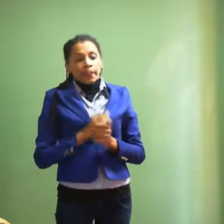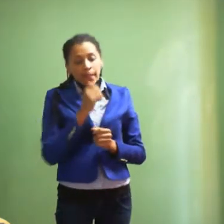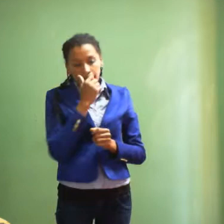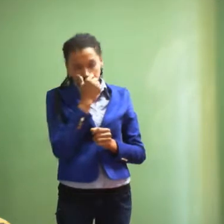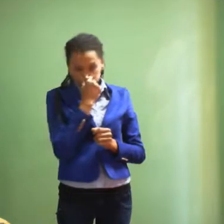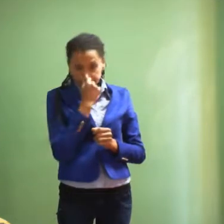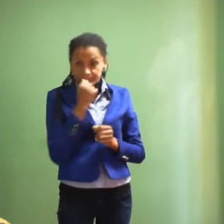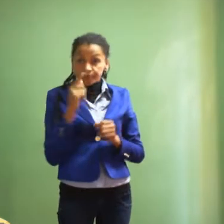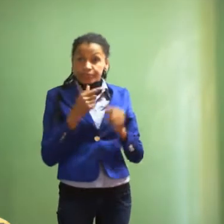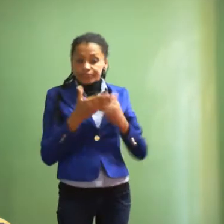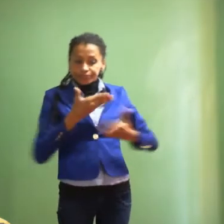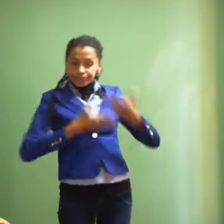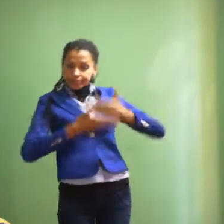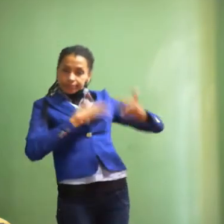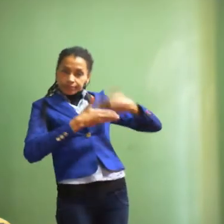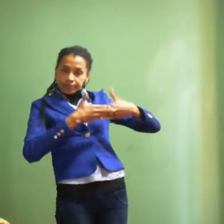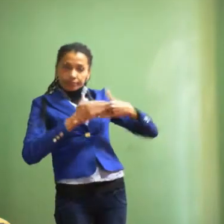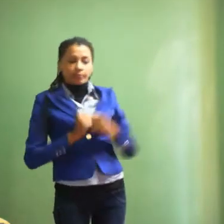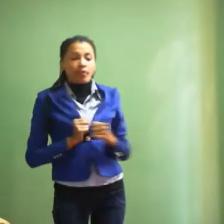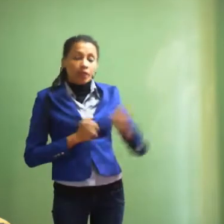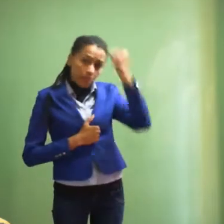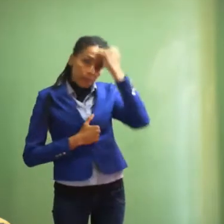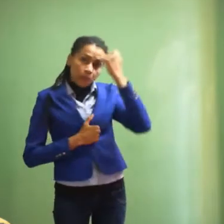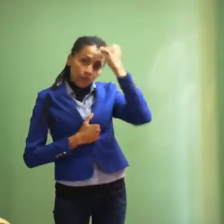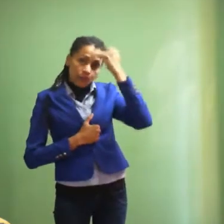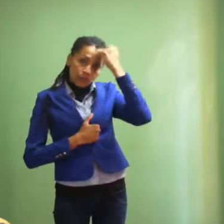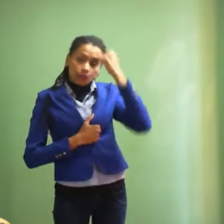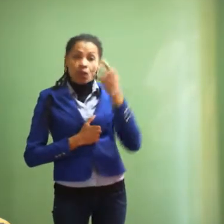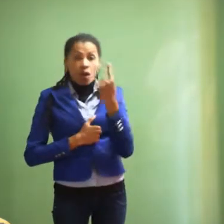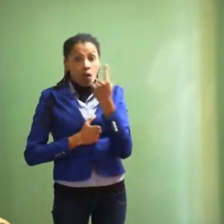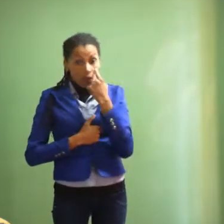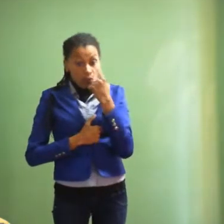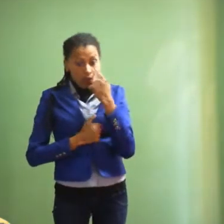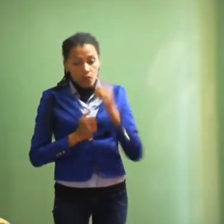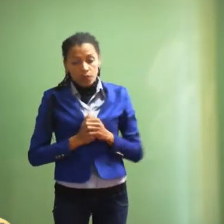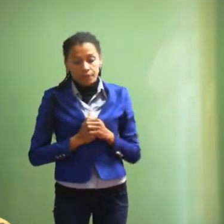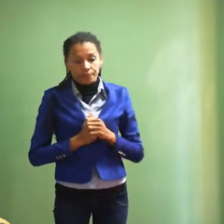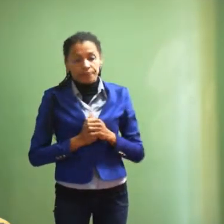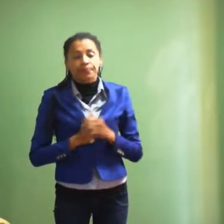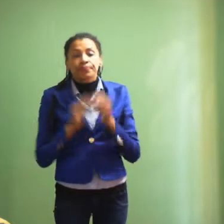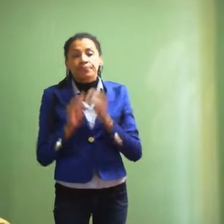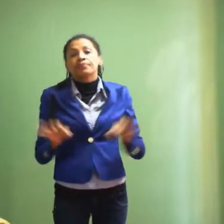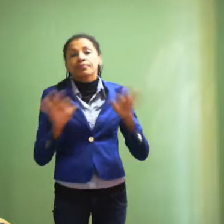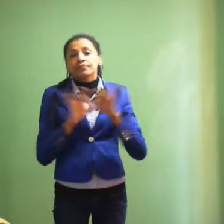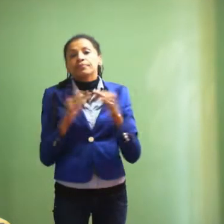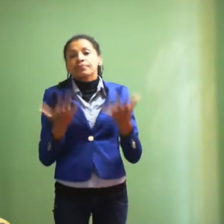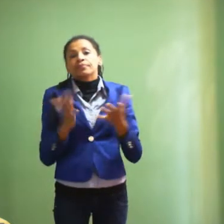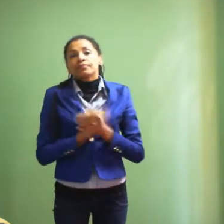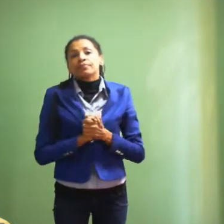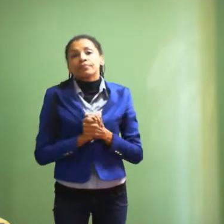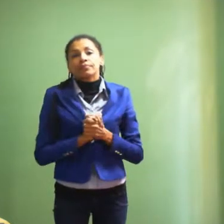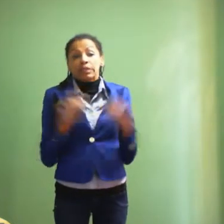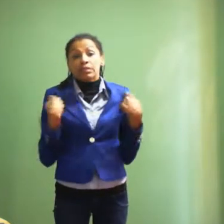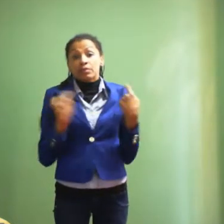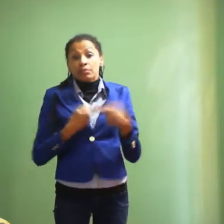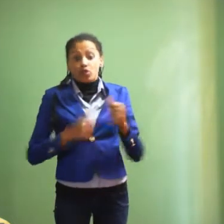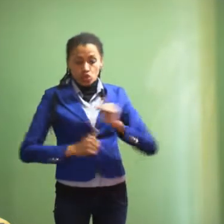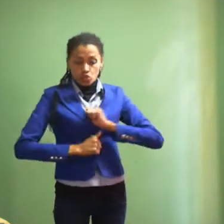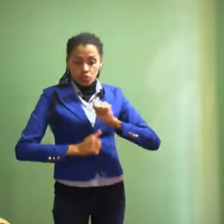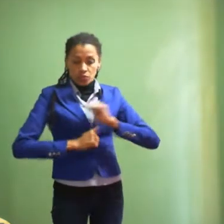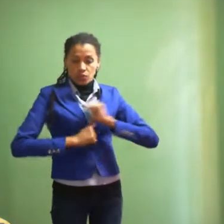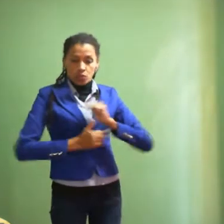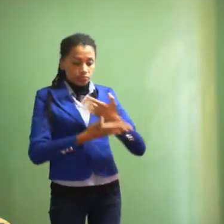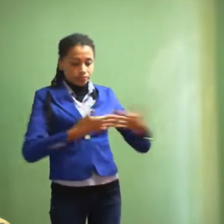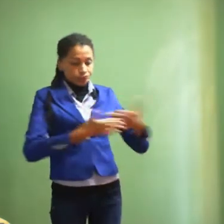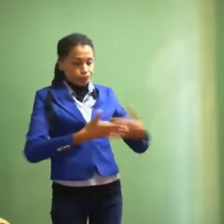También, devolviéndome un poquito, la maestra también tiene que cuidarse de que esté en un buen español, en un buen